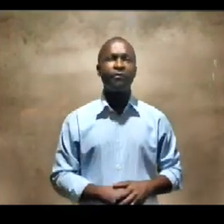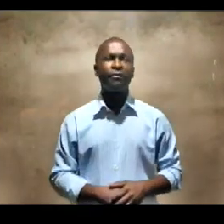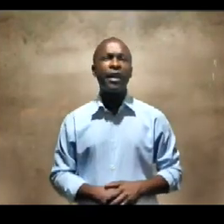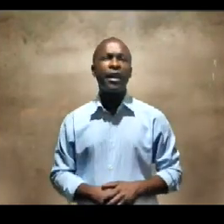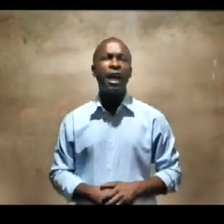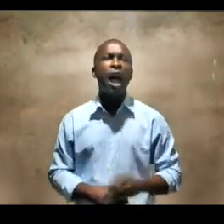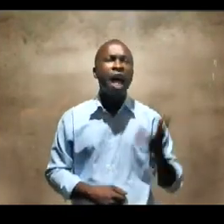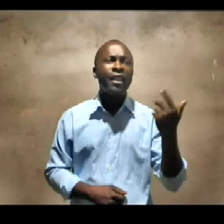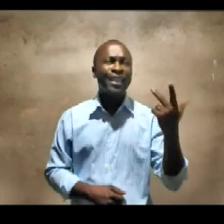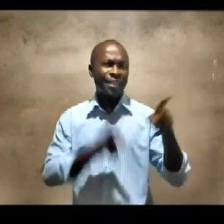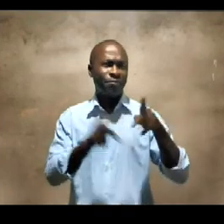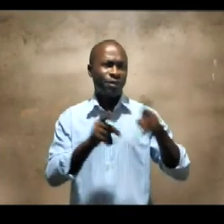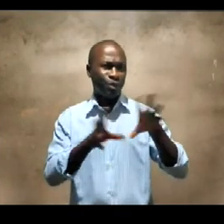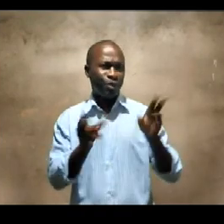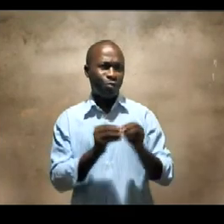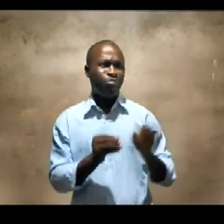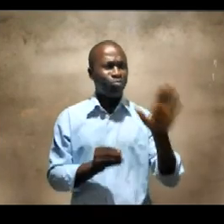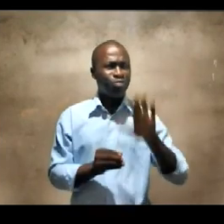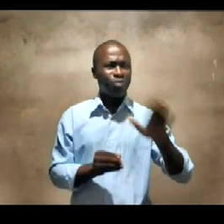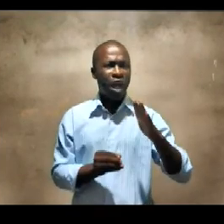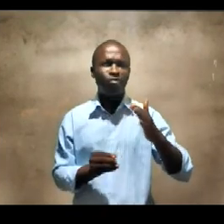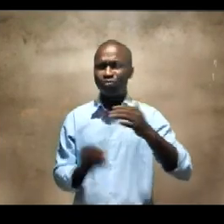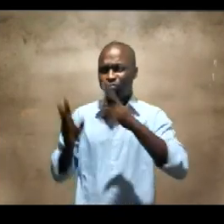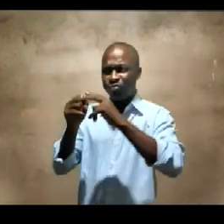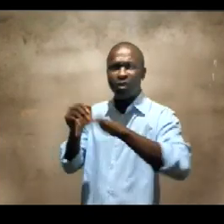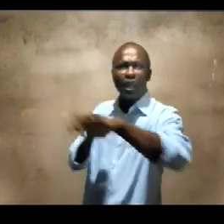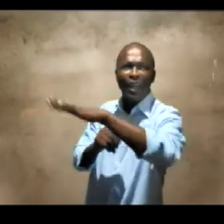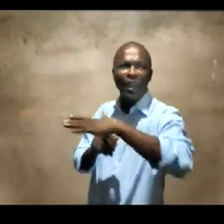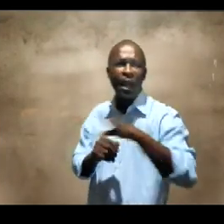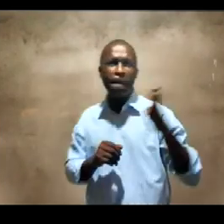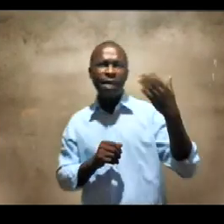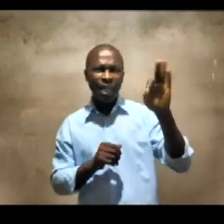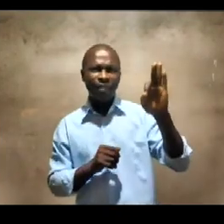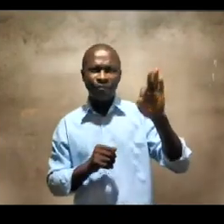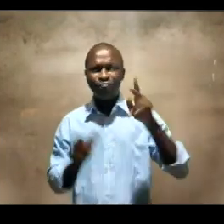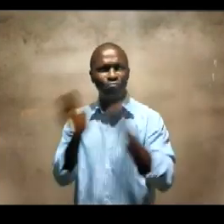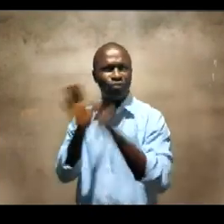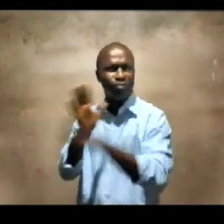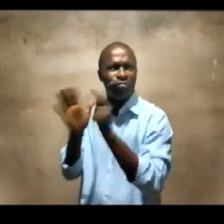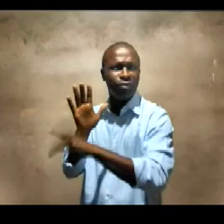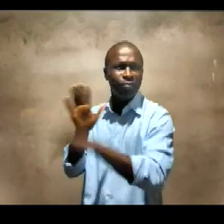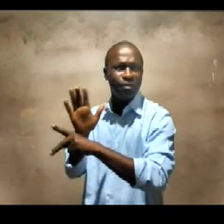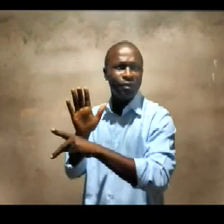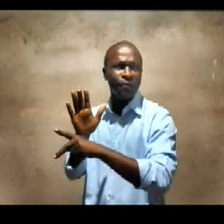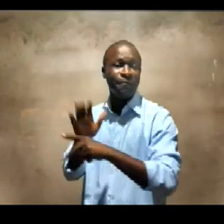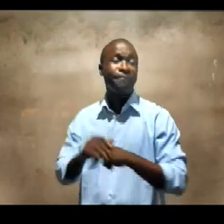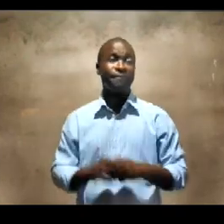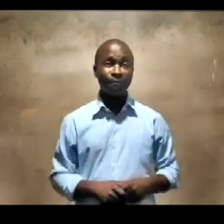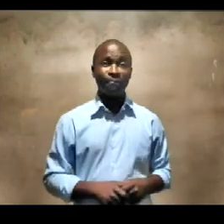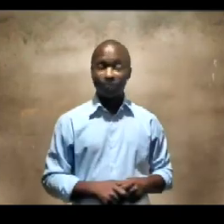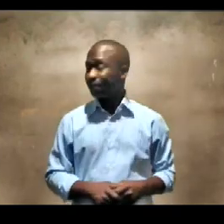Au moins 13 civils ont été tués par des groupes armés dans un village du nord du Burkina Faso le week-end dernier.